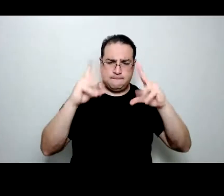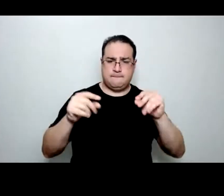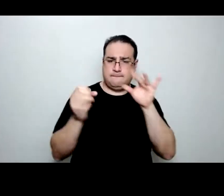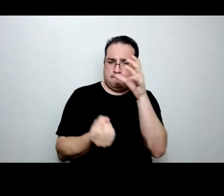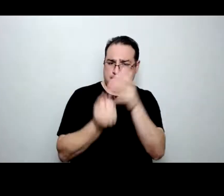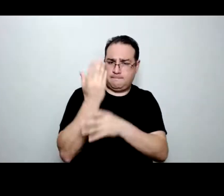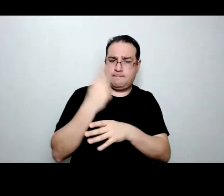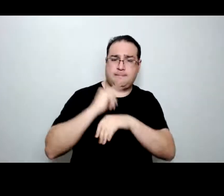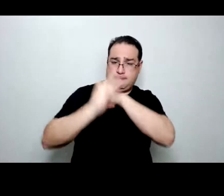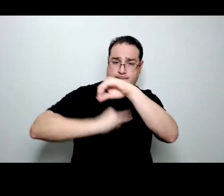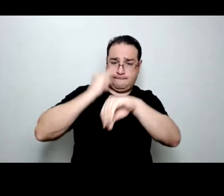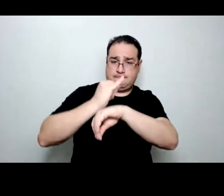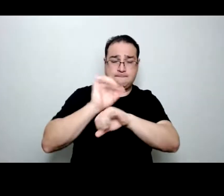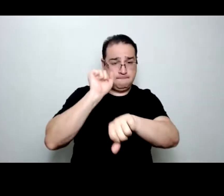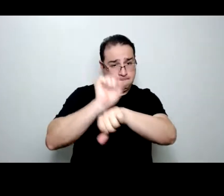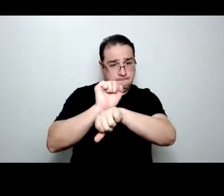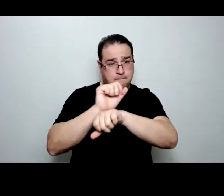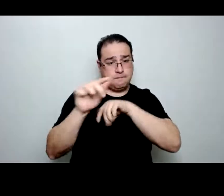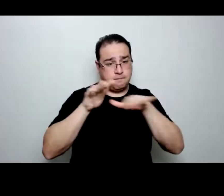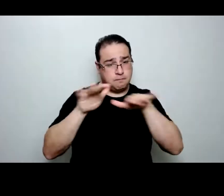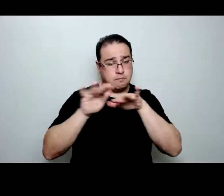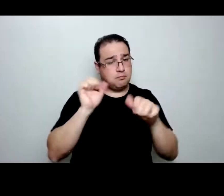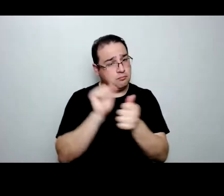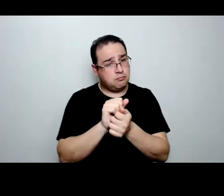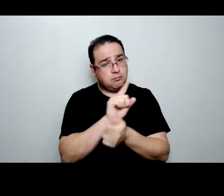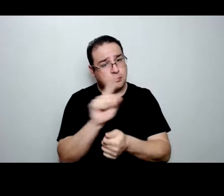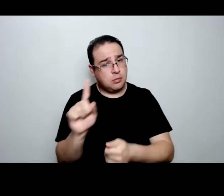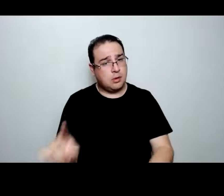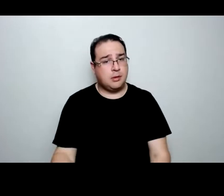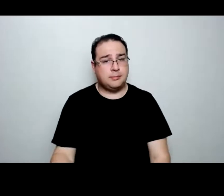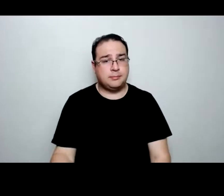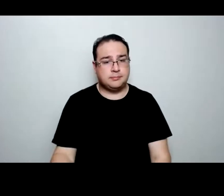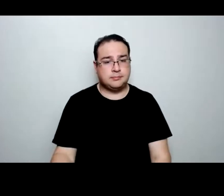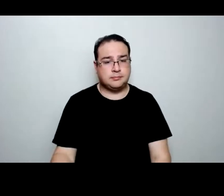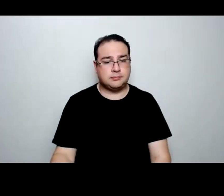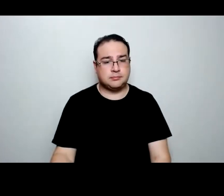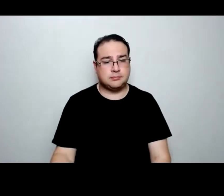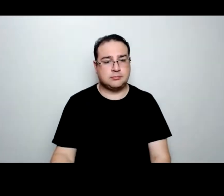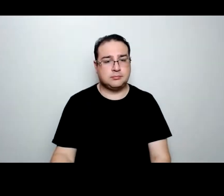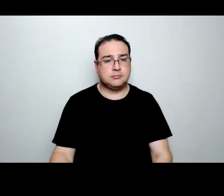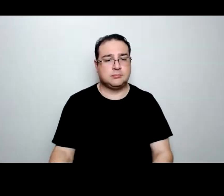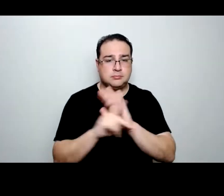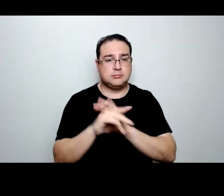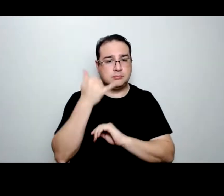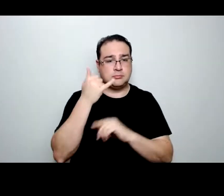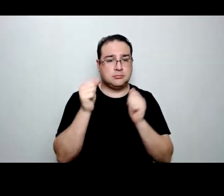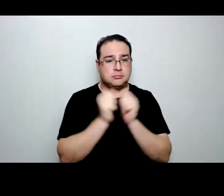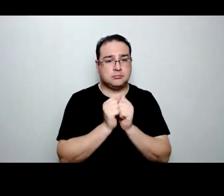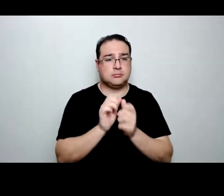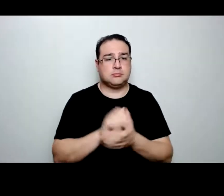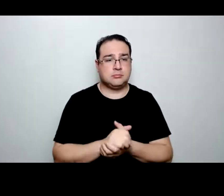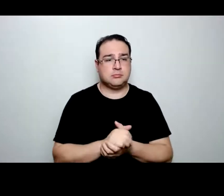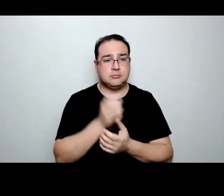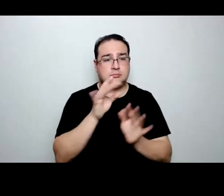página de internet estática. E tem até mesmo um aplicativo de celular. É